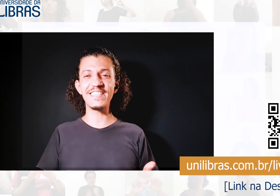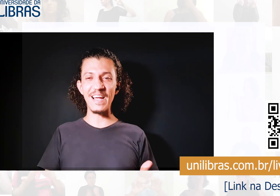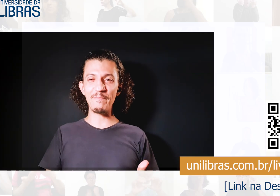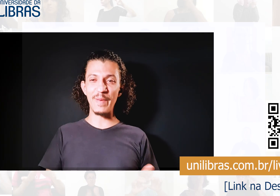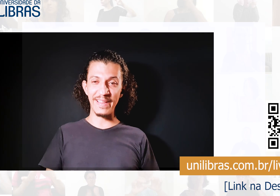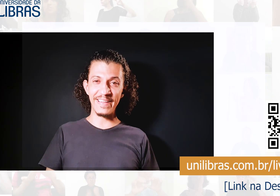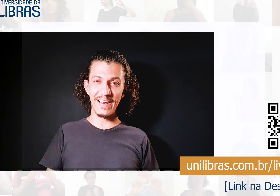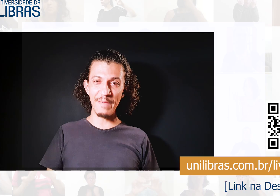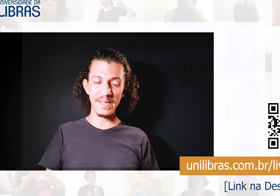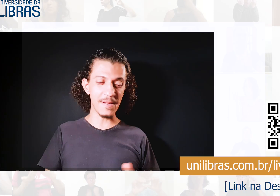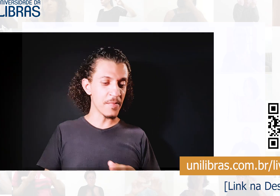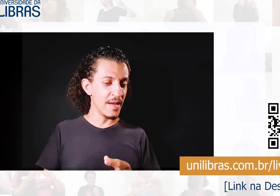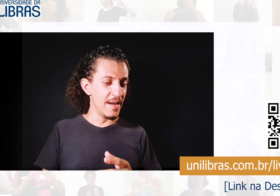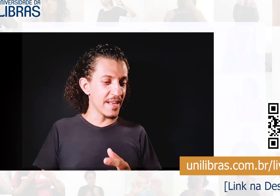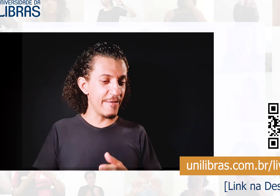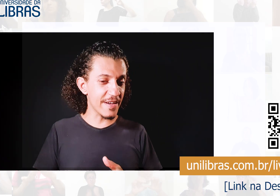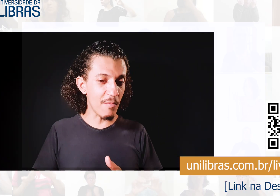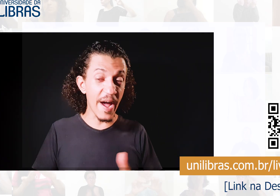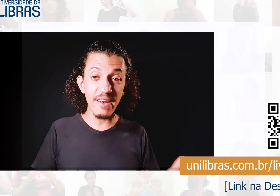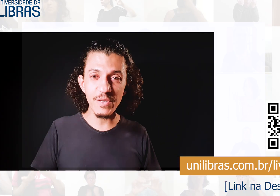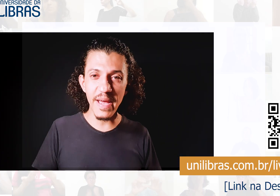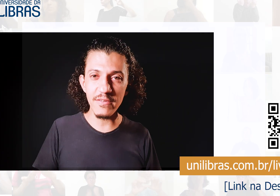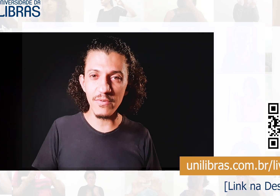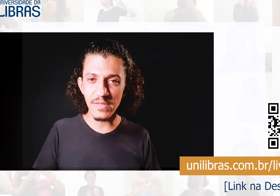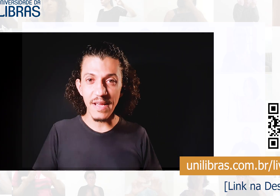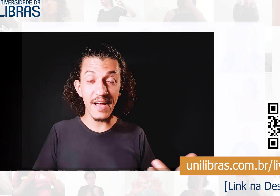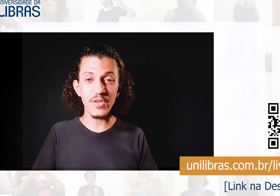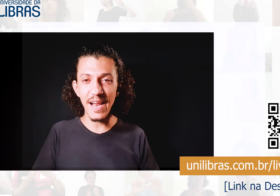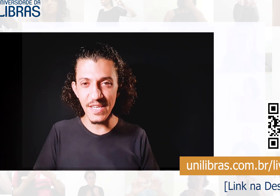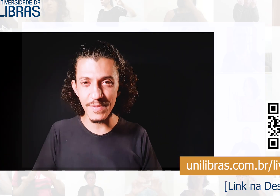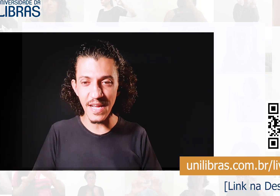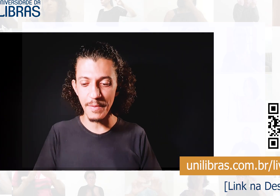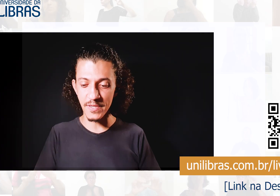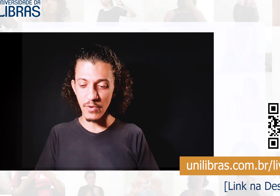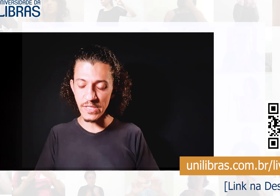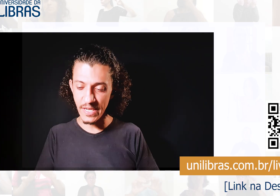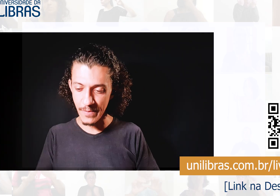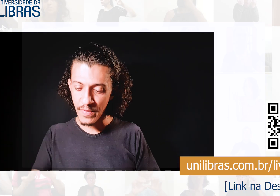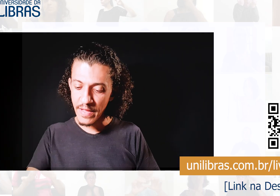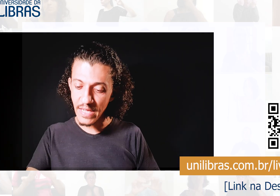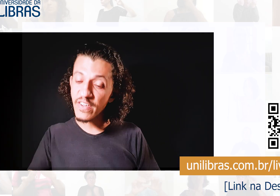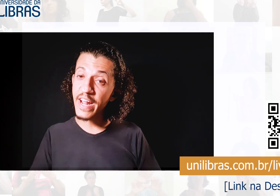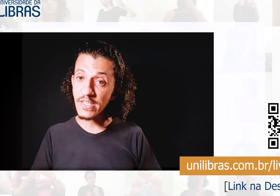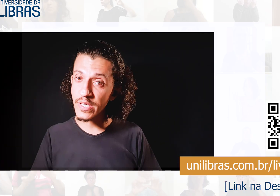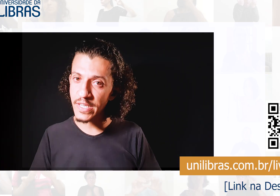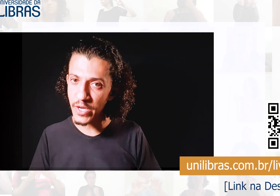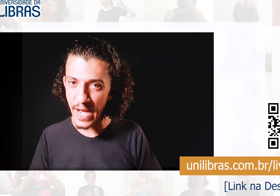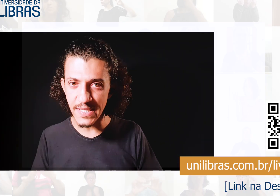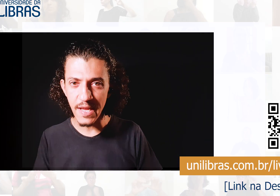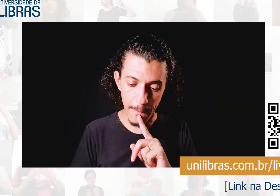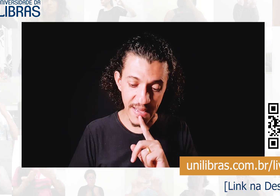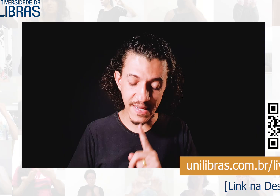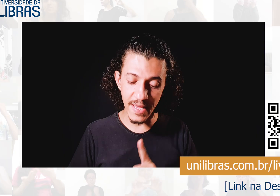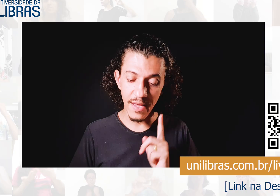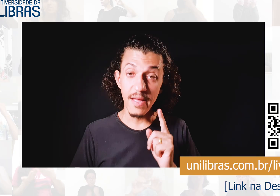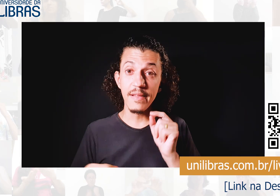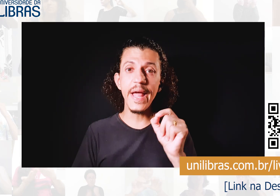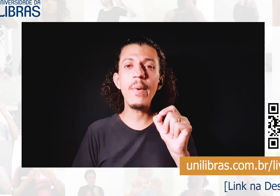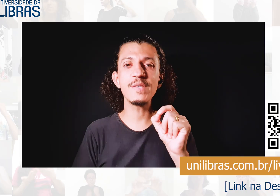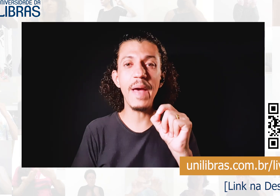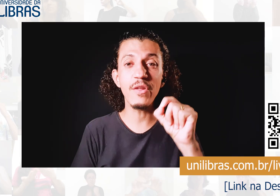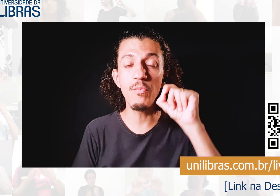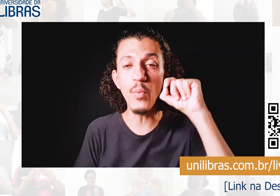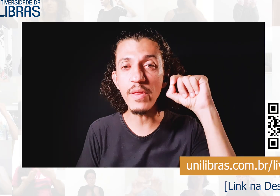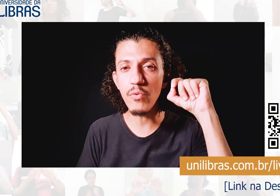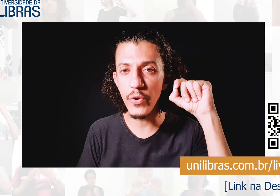muita gente que está aprendendo a Libras que fica morrendo de medo dos regionalismos da Libras, ou seja, das variações regionais. Mas aí